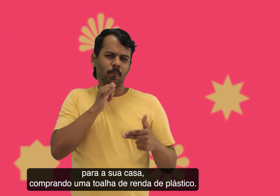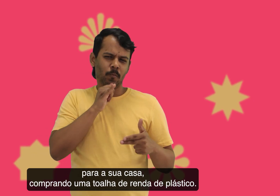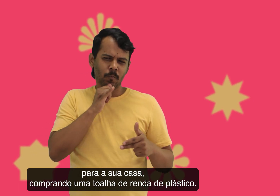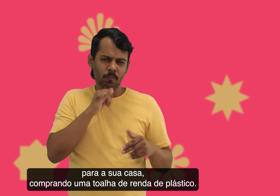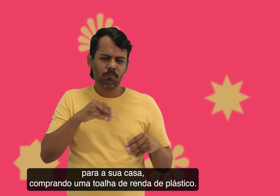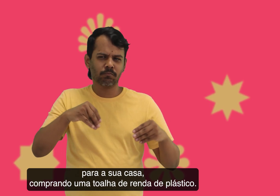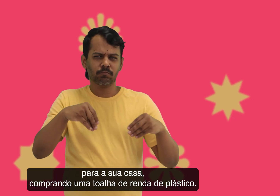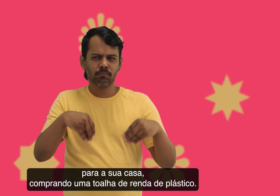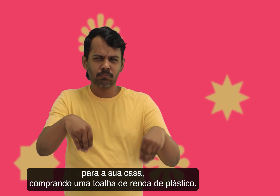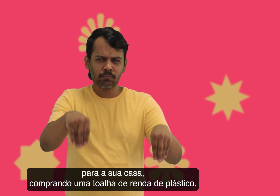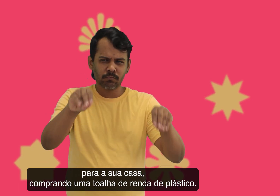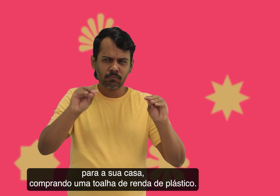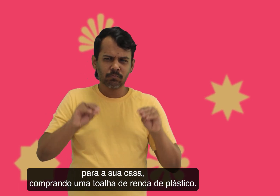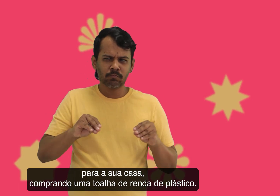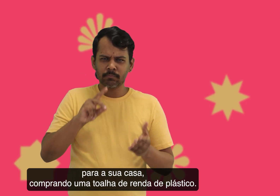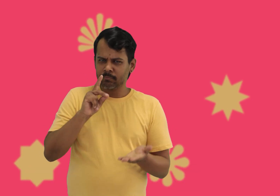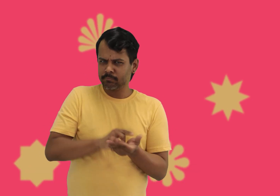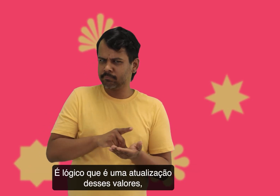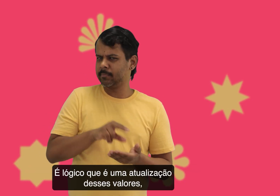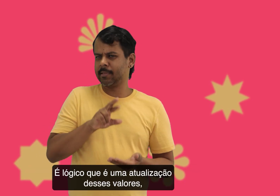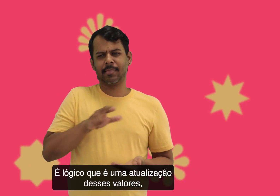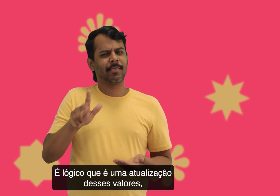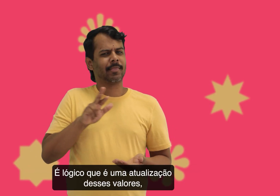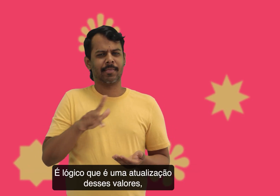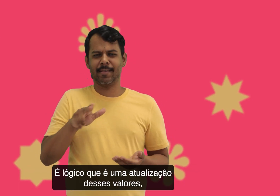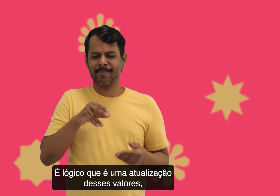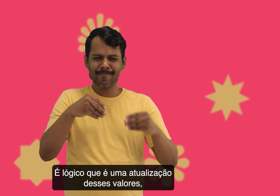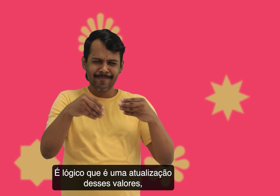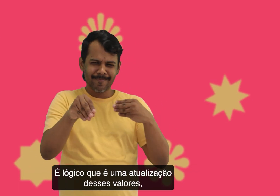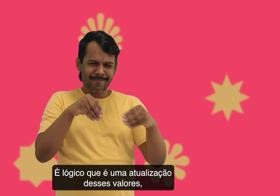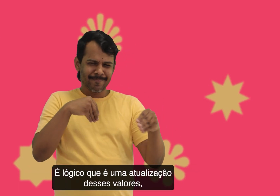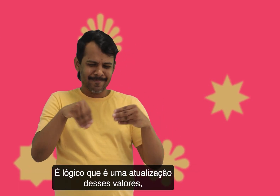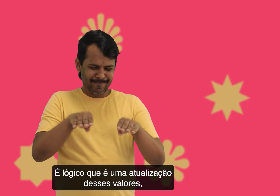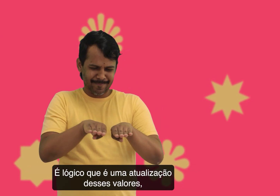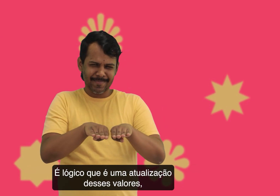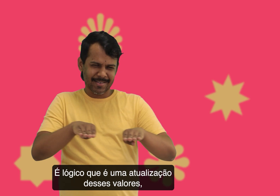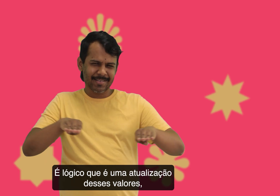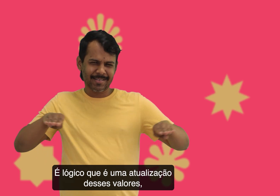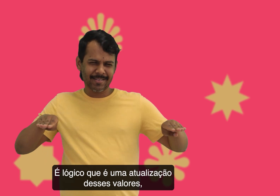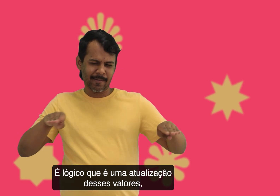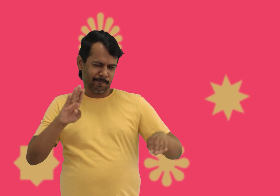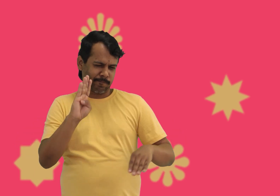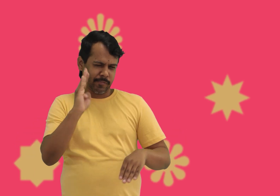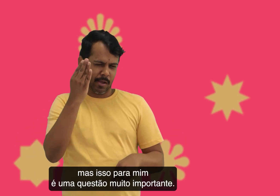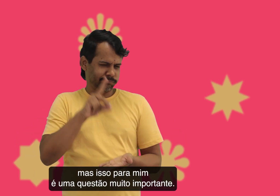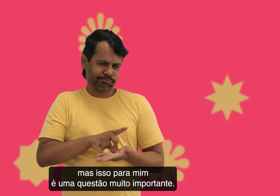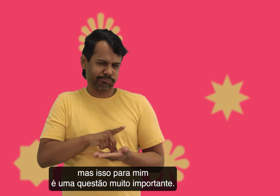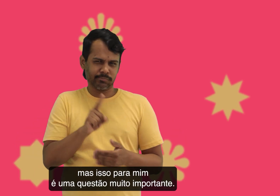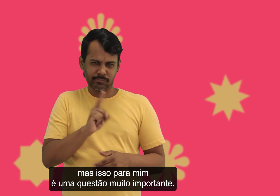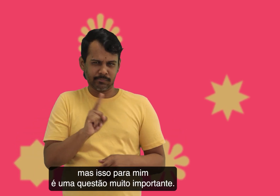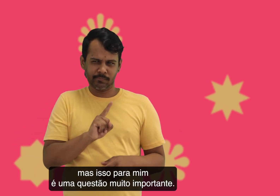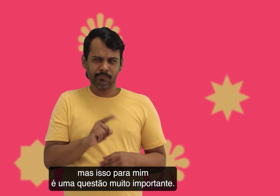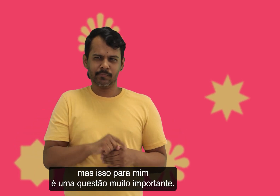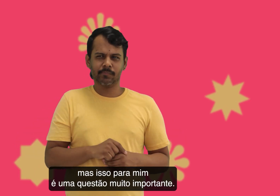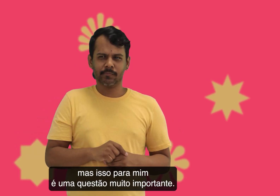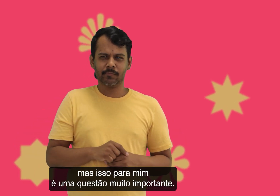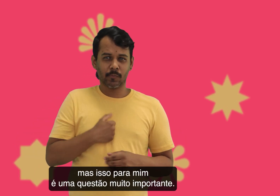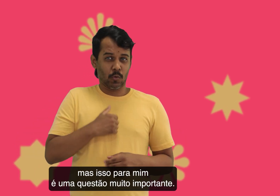uma toalha de renda de plástico. É lógico que há uma atualização desses valores, né? Mas isso, para mim, é